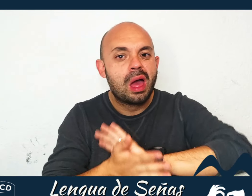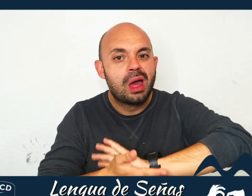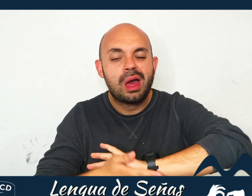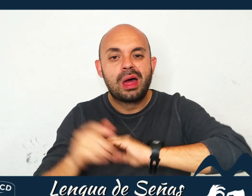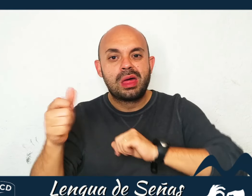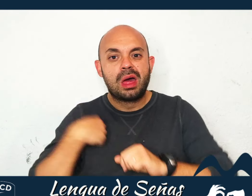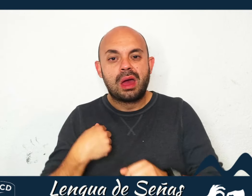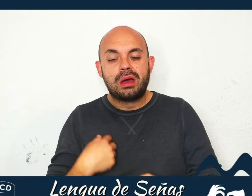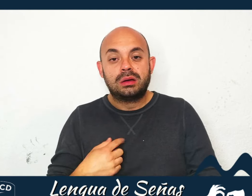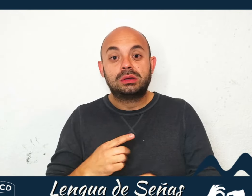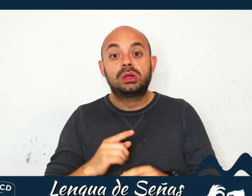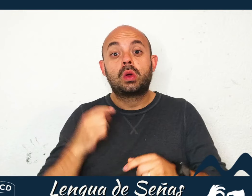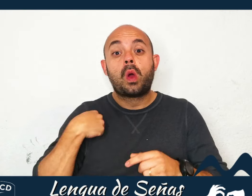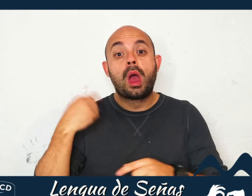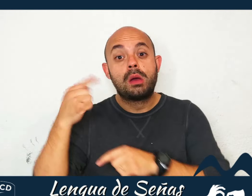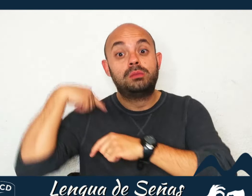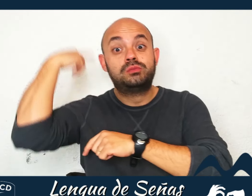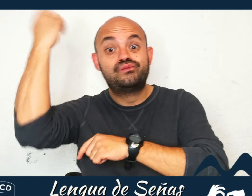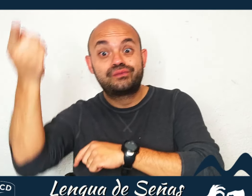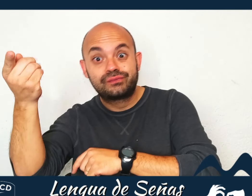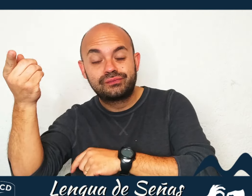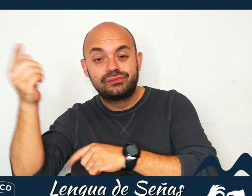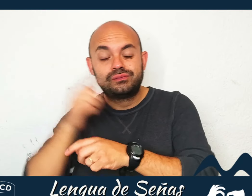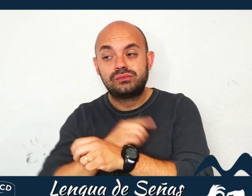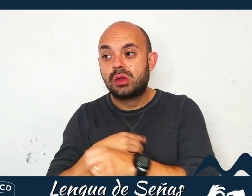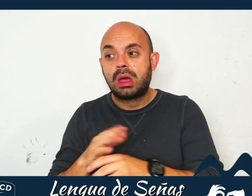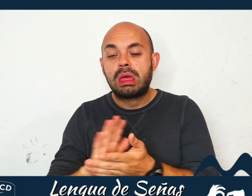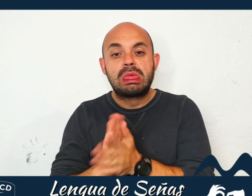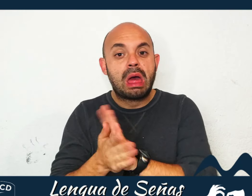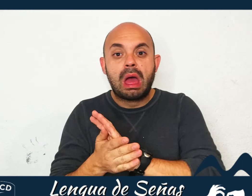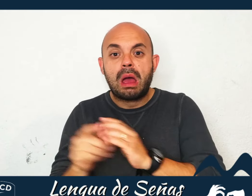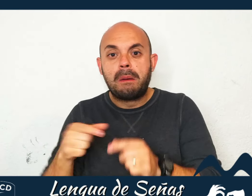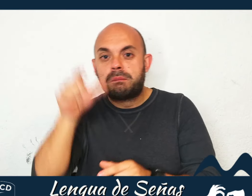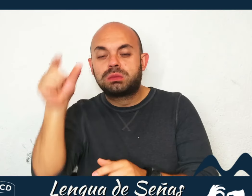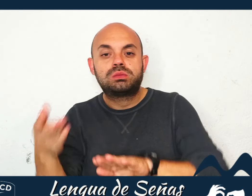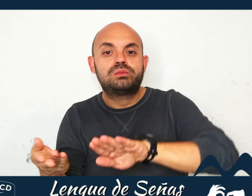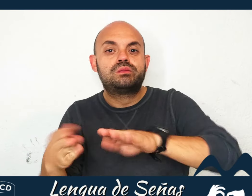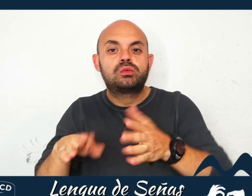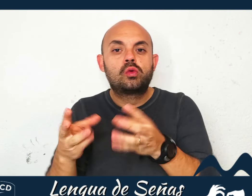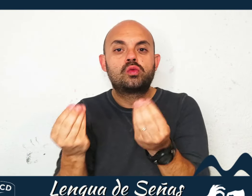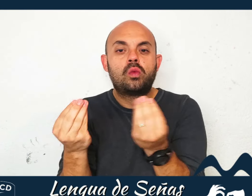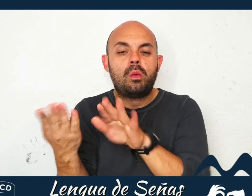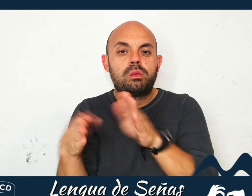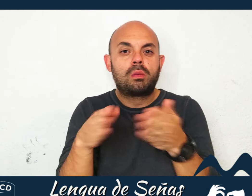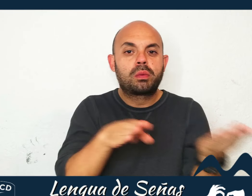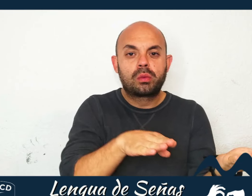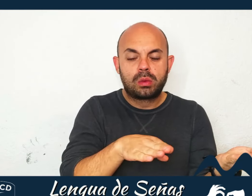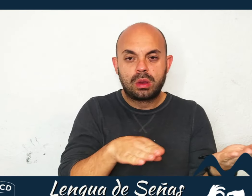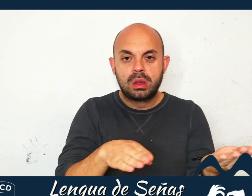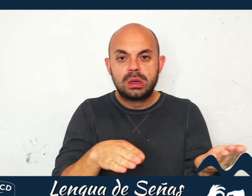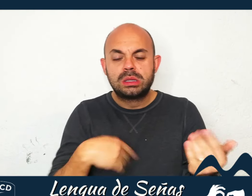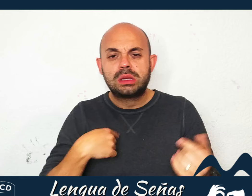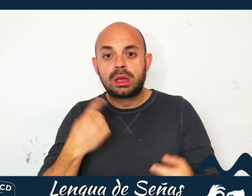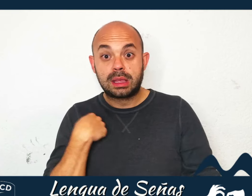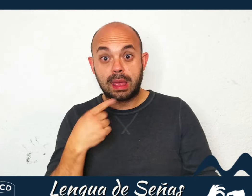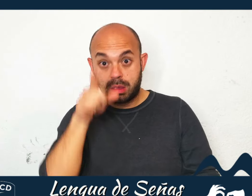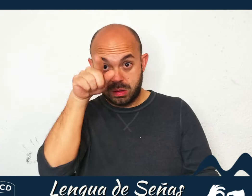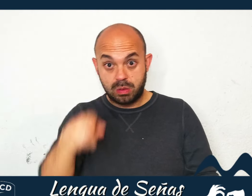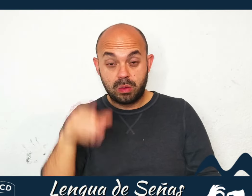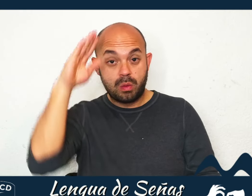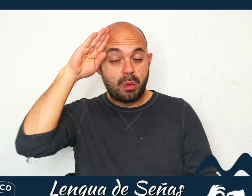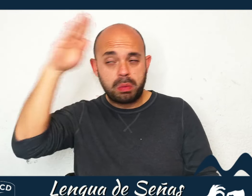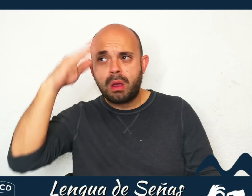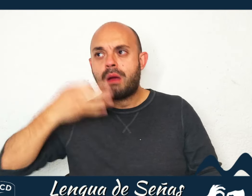en la costa la mañana siguiente al día del naufragio. ¿Qué es lo que nos quiere decir este pasaje? Este hombre había